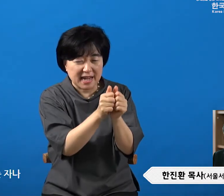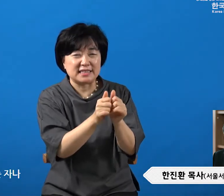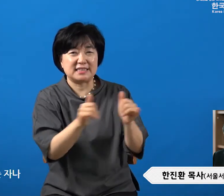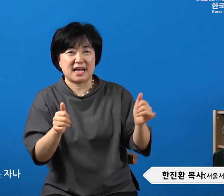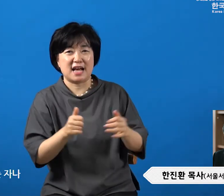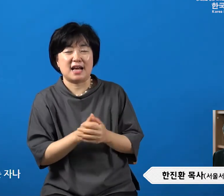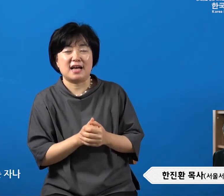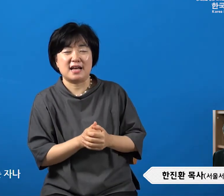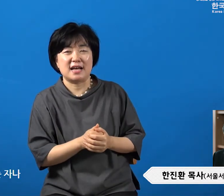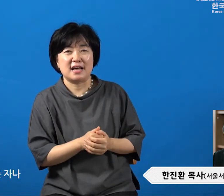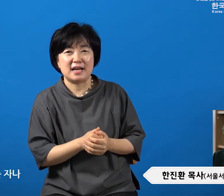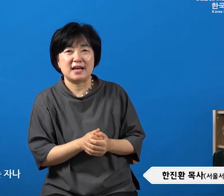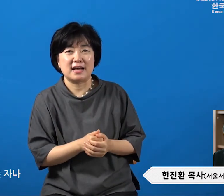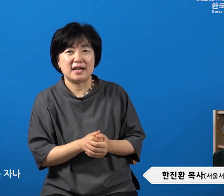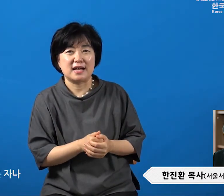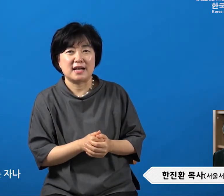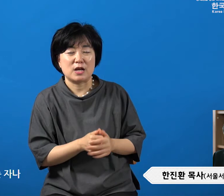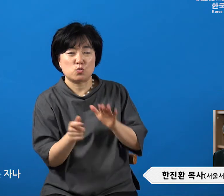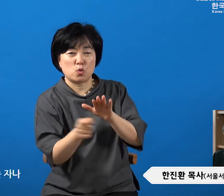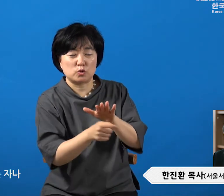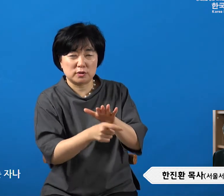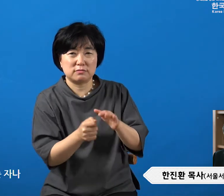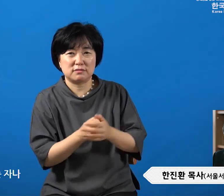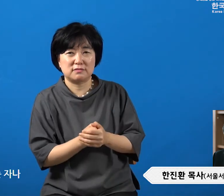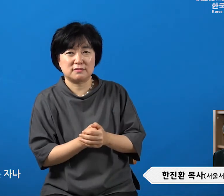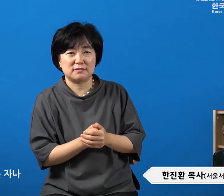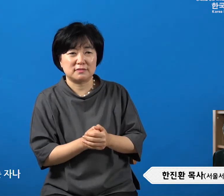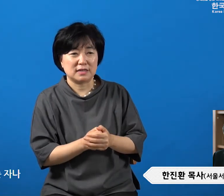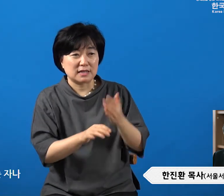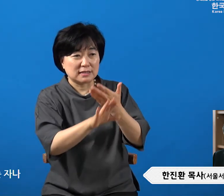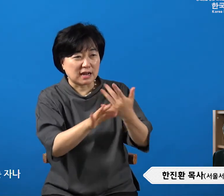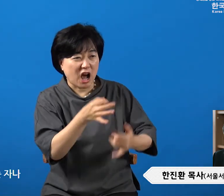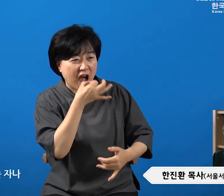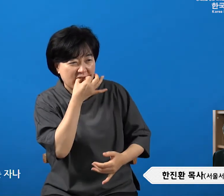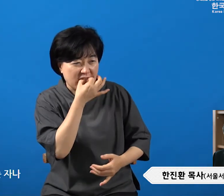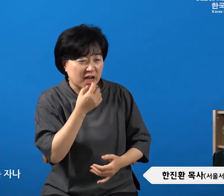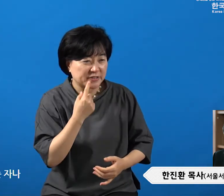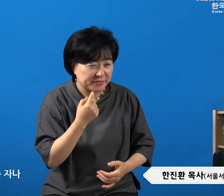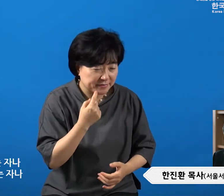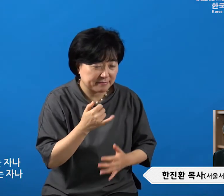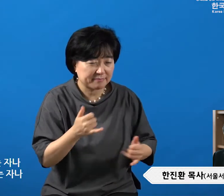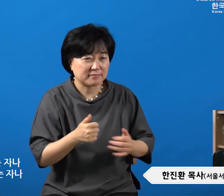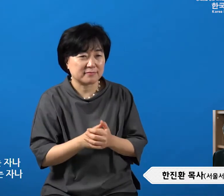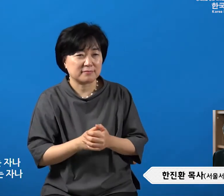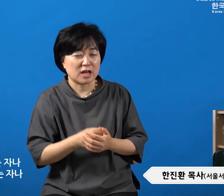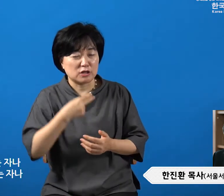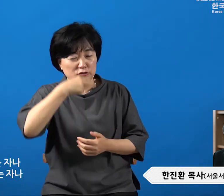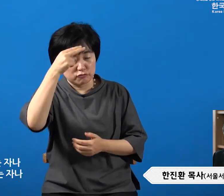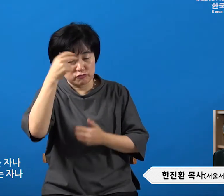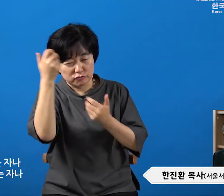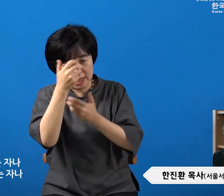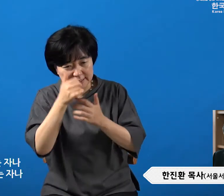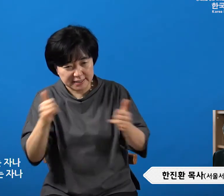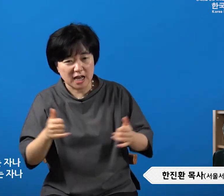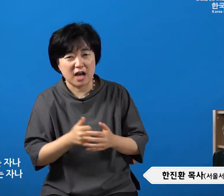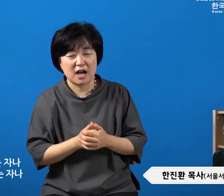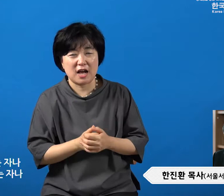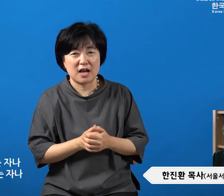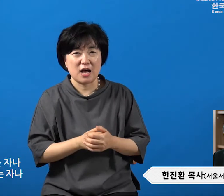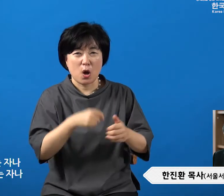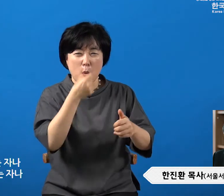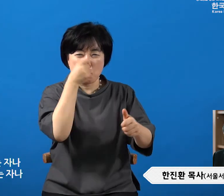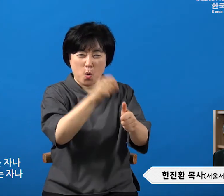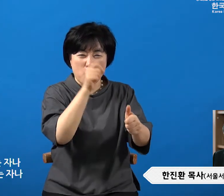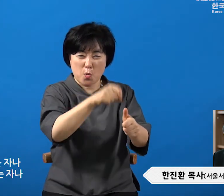남색하는 자는 동성애를 말합니다. 도적이나 탐욕을 부리는 자나 술 취하는 자나 모욕하는 자나 속여